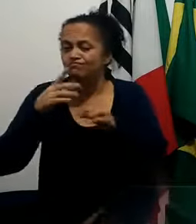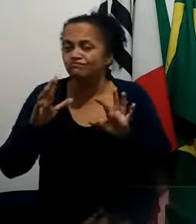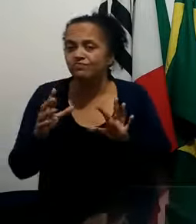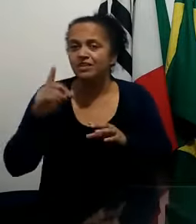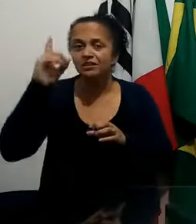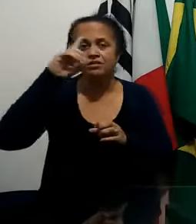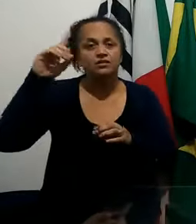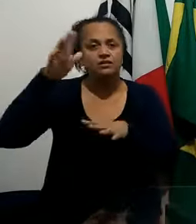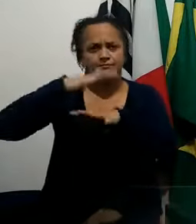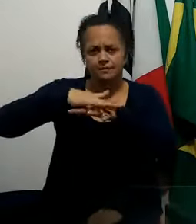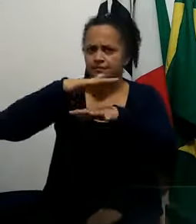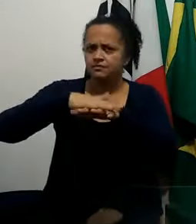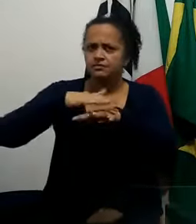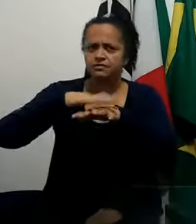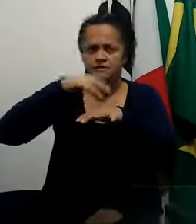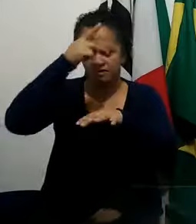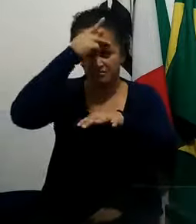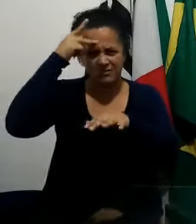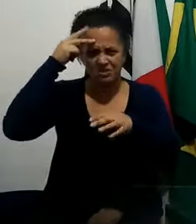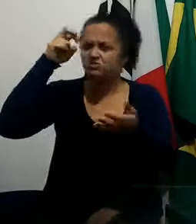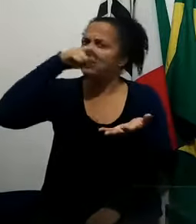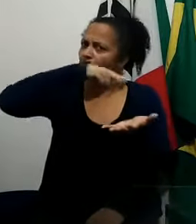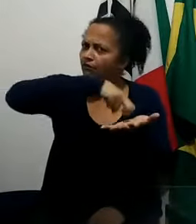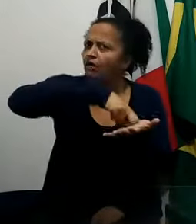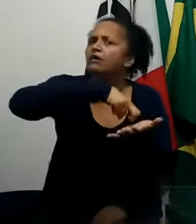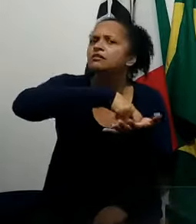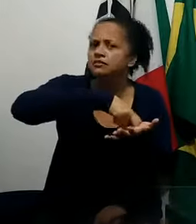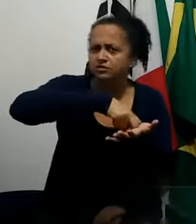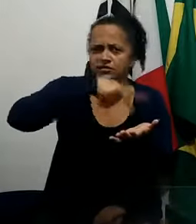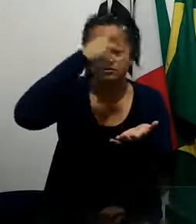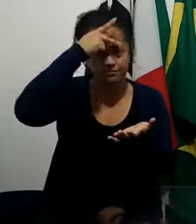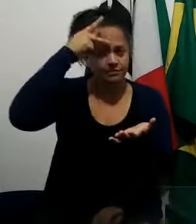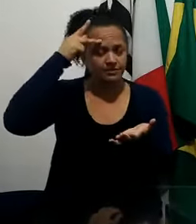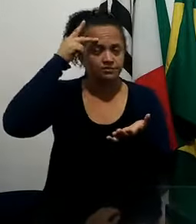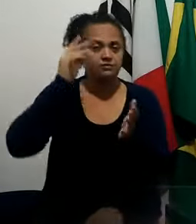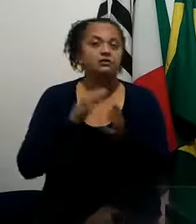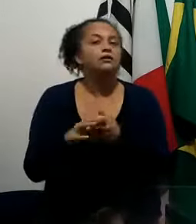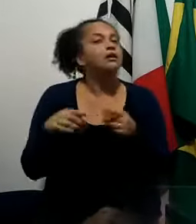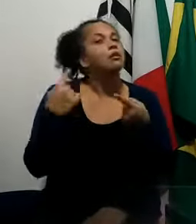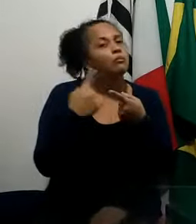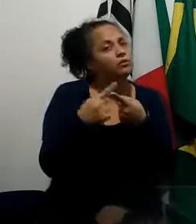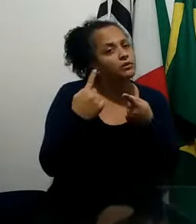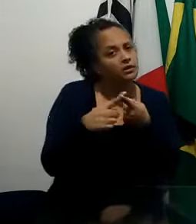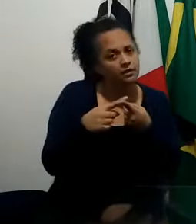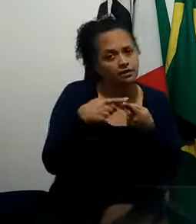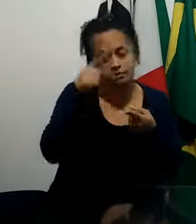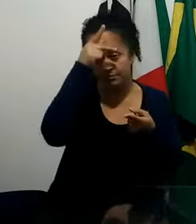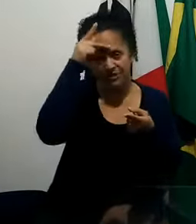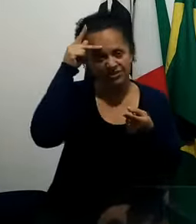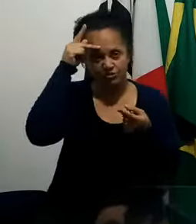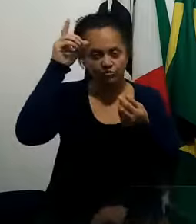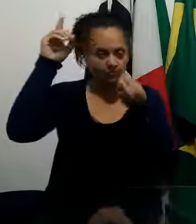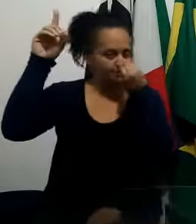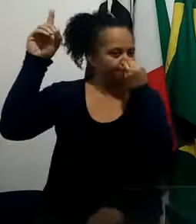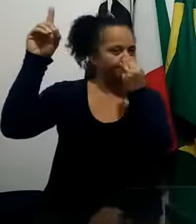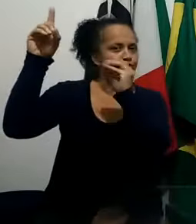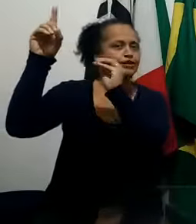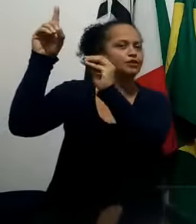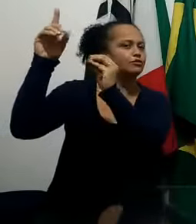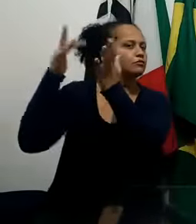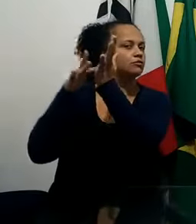Deus vai aplicar sobre a nação de Israel. Por quê? Porque essa nação rejeitou o Messias em